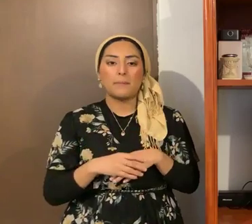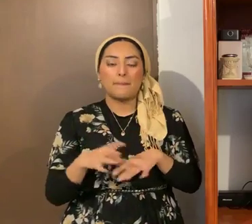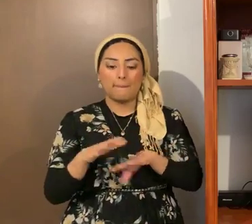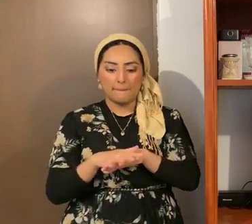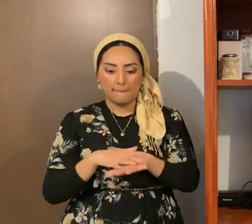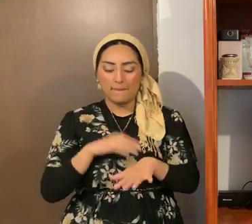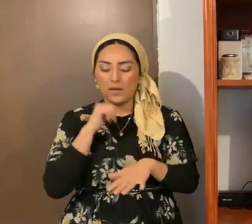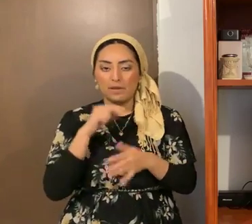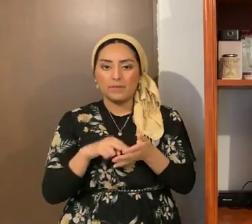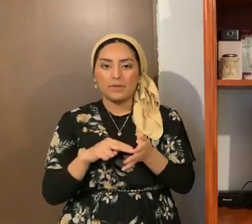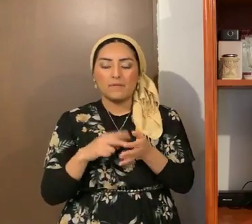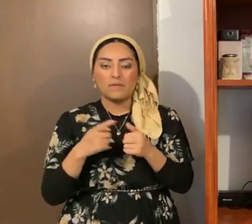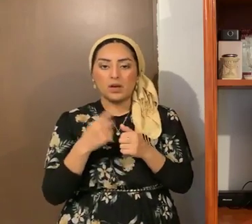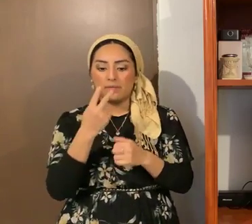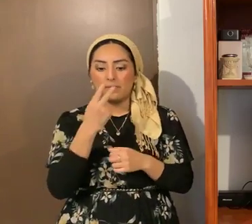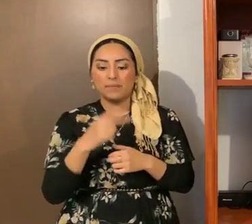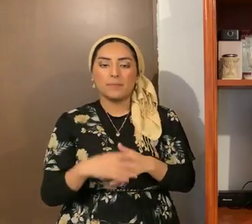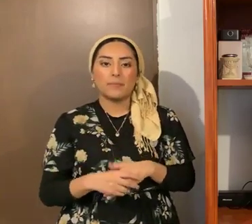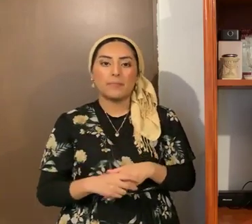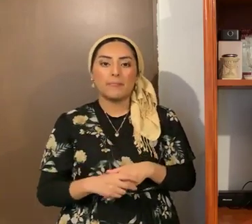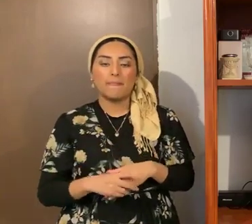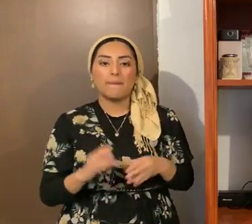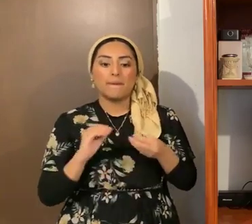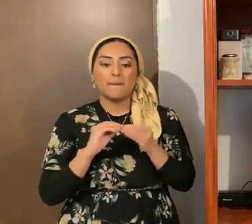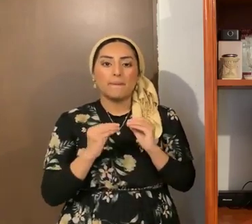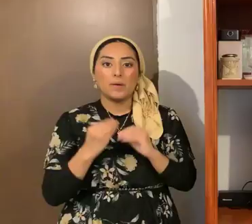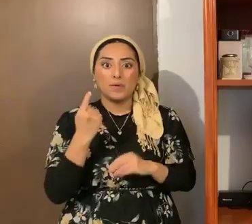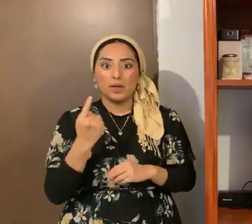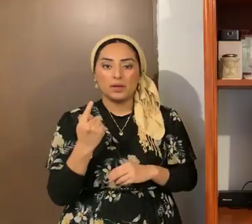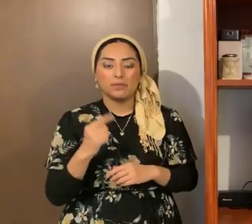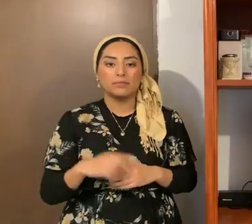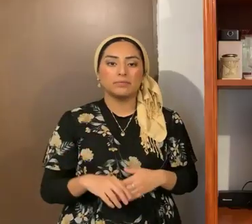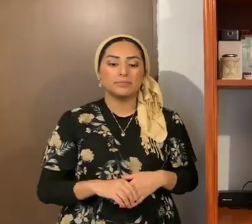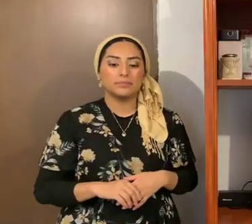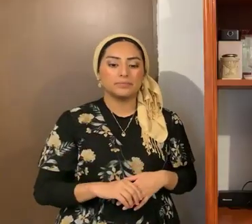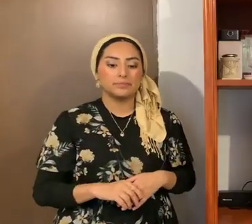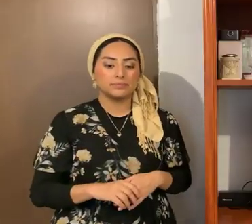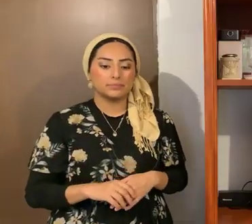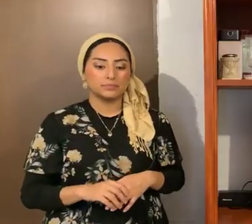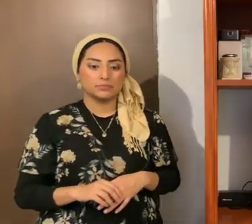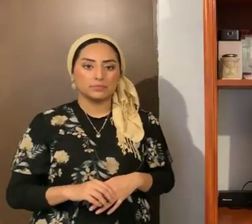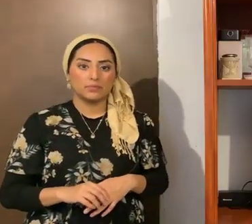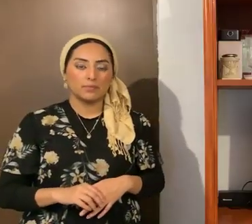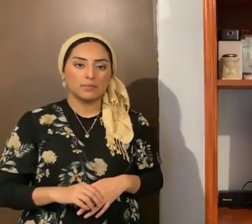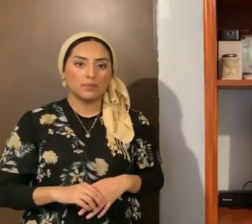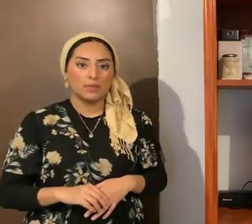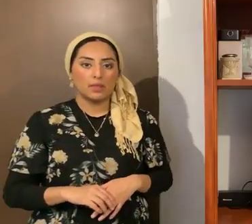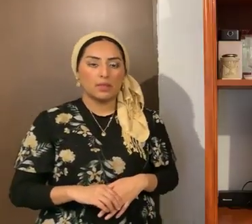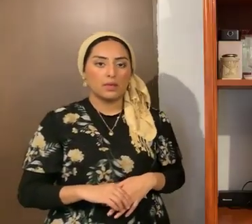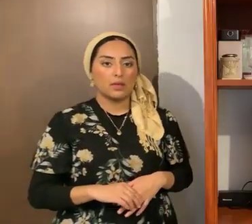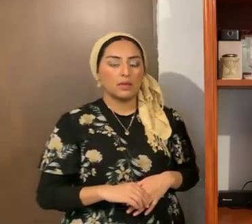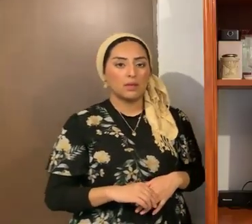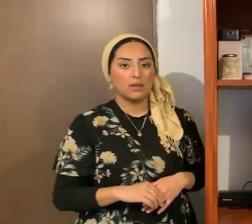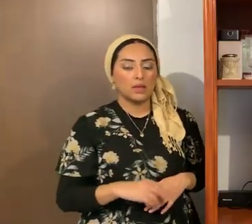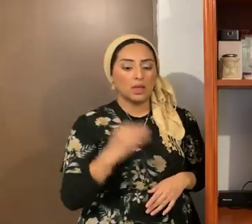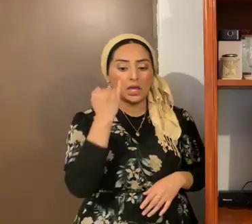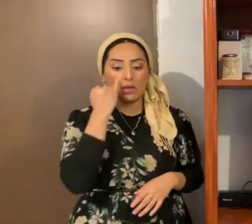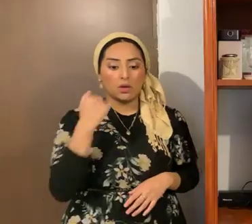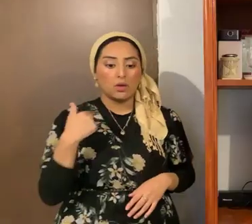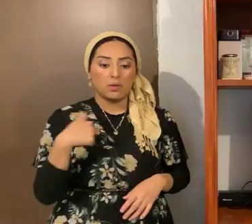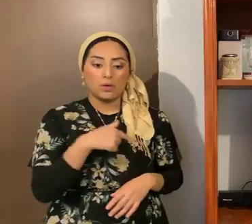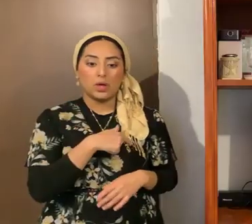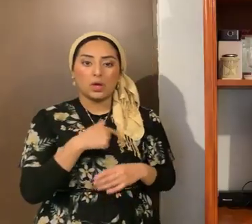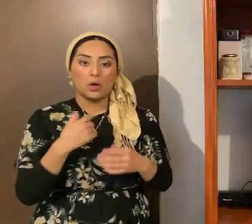así, no anoten nada. 1, no lo anoten, no, véanme tantito. Si